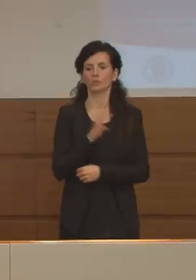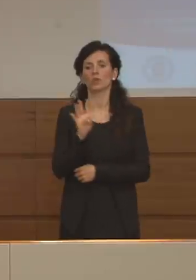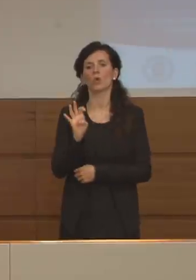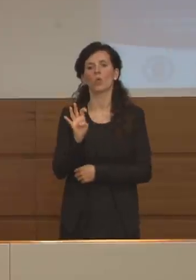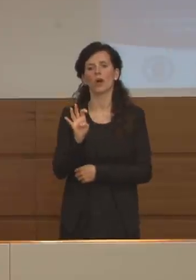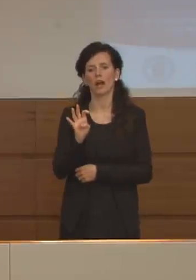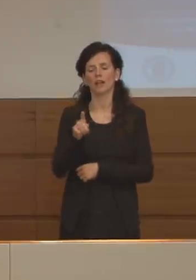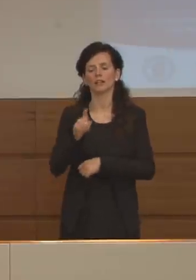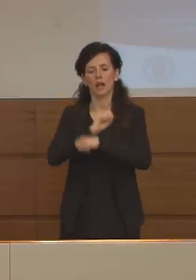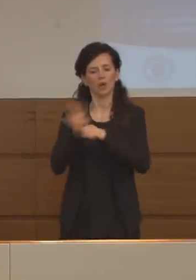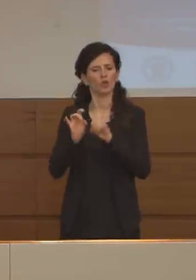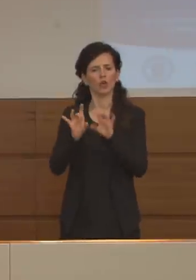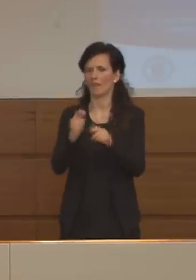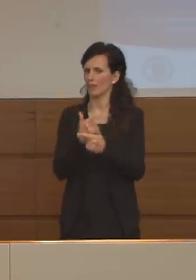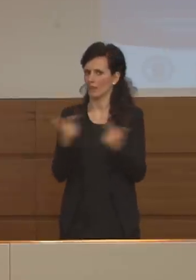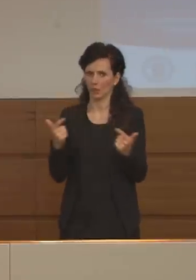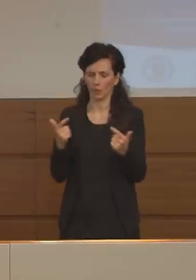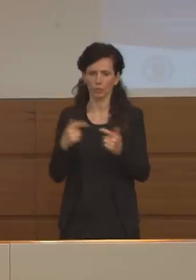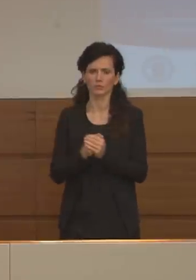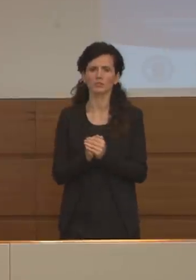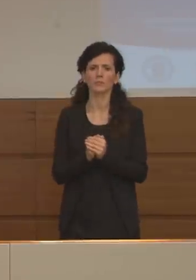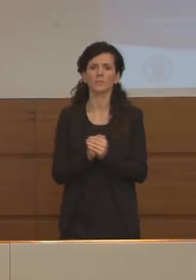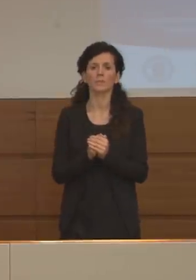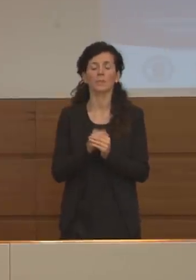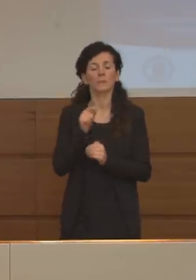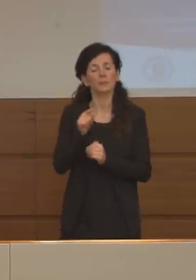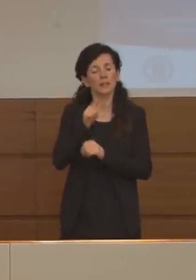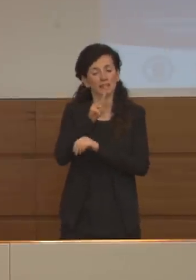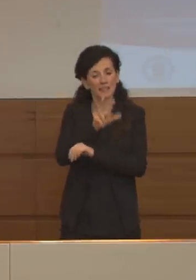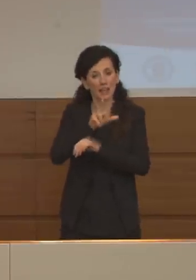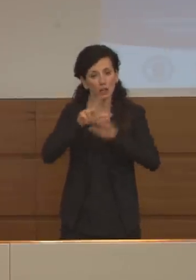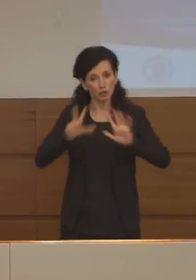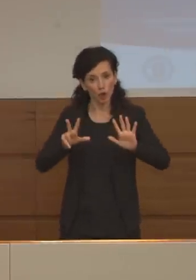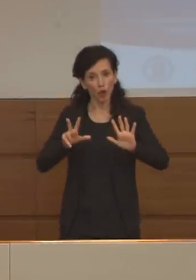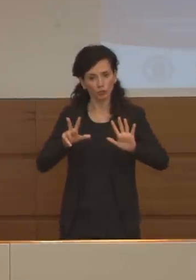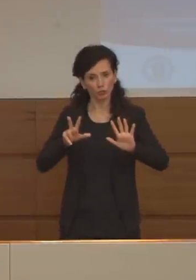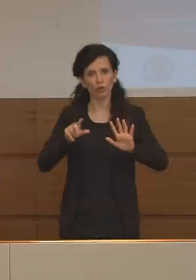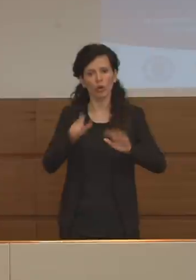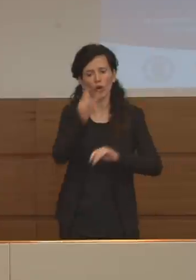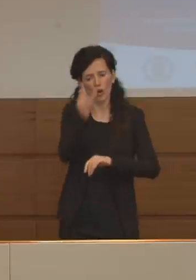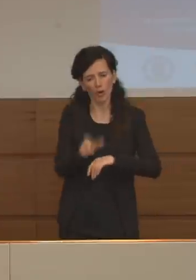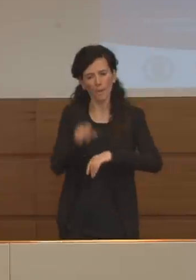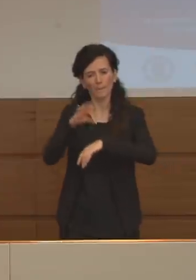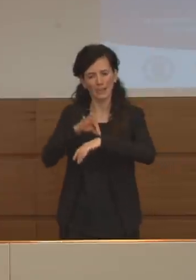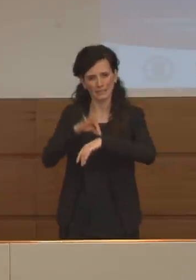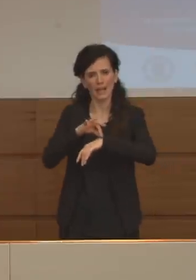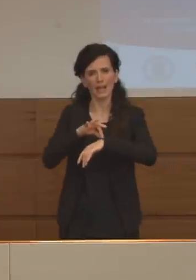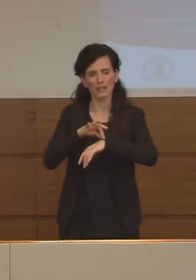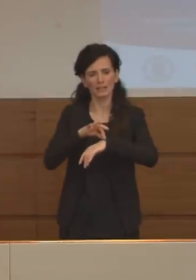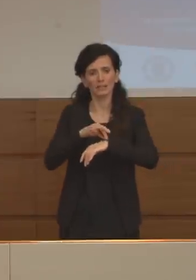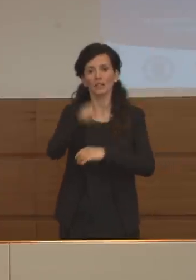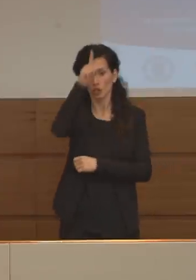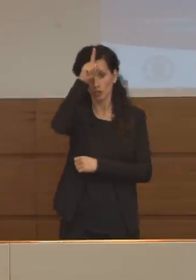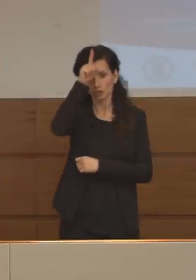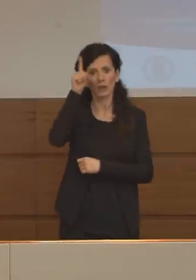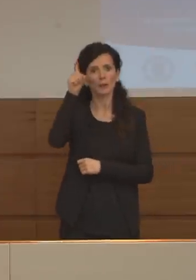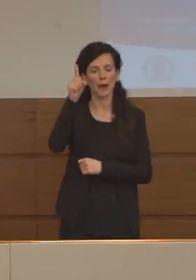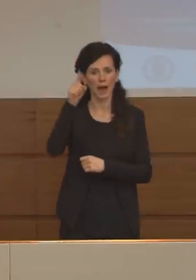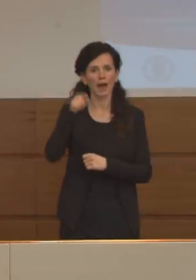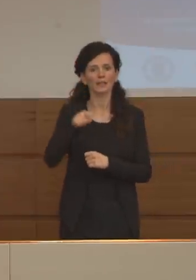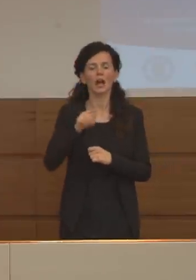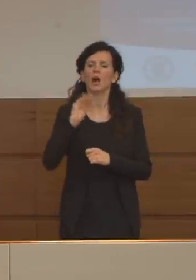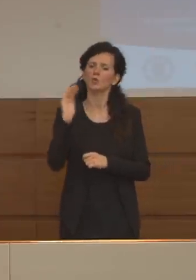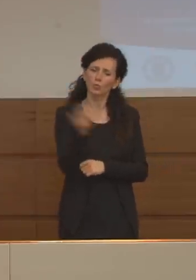pazienti senza corona virus di cui 38 pazienti in germania tutti